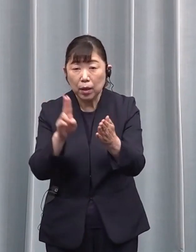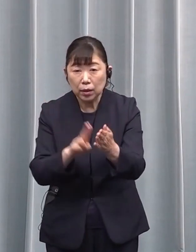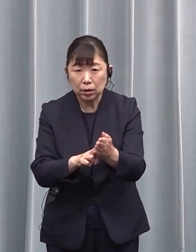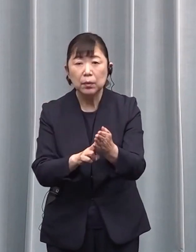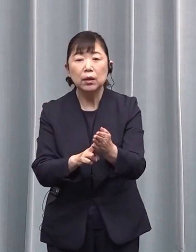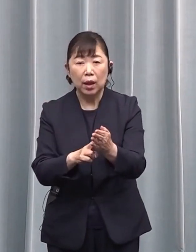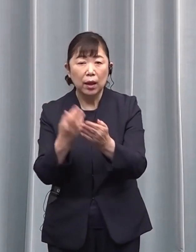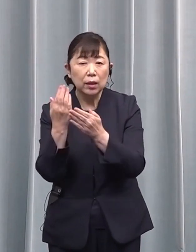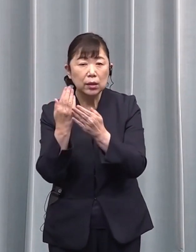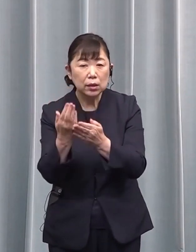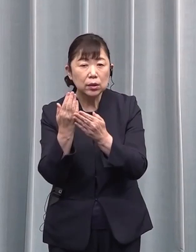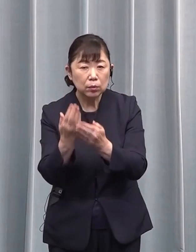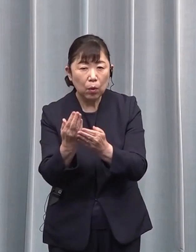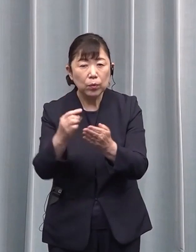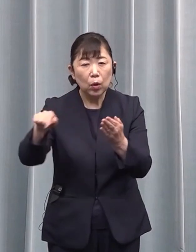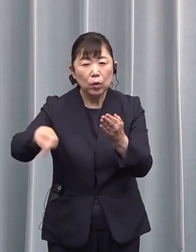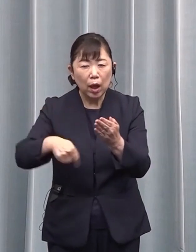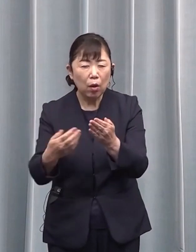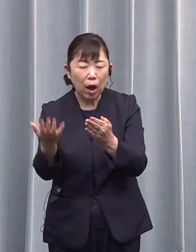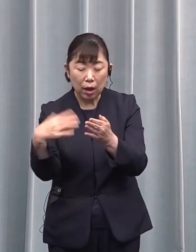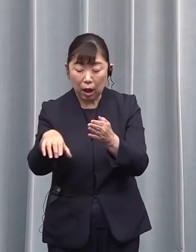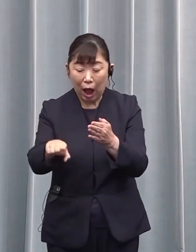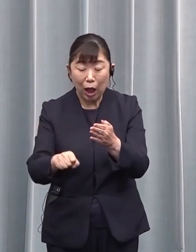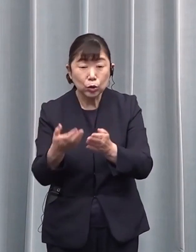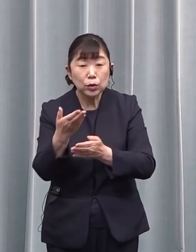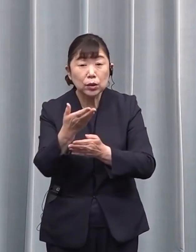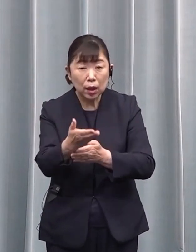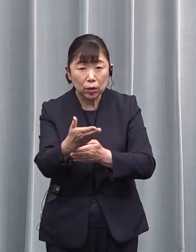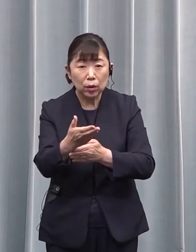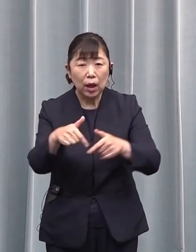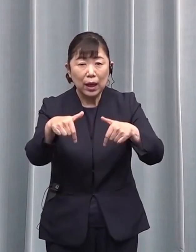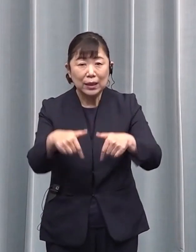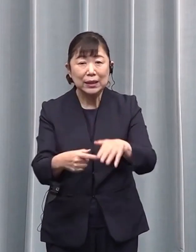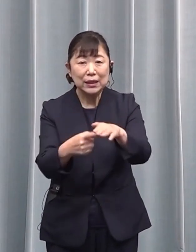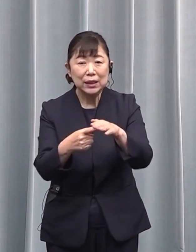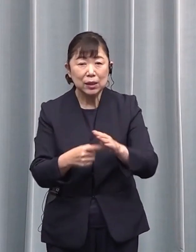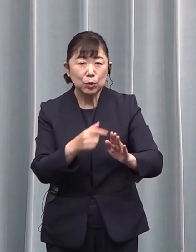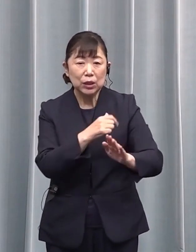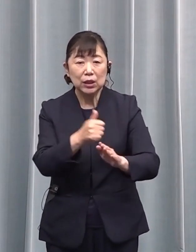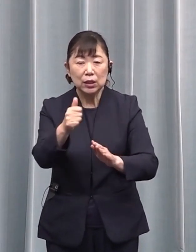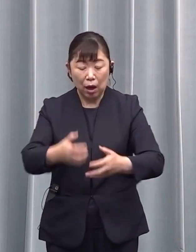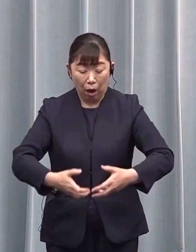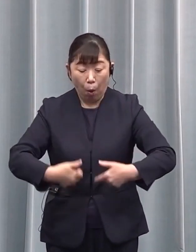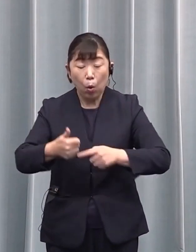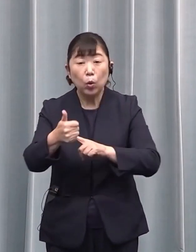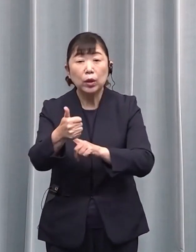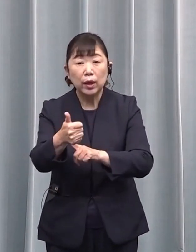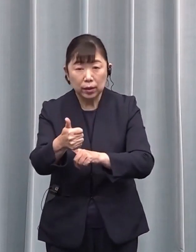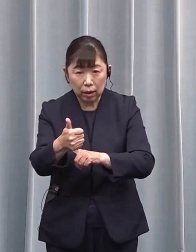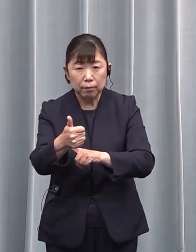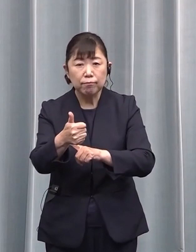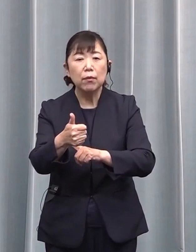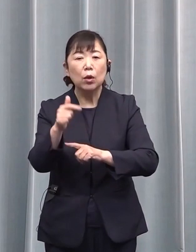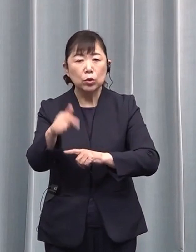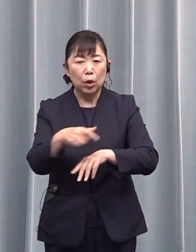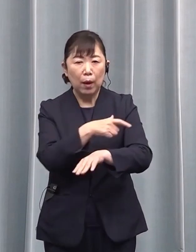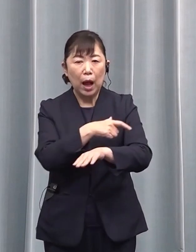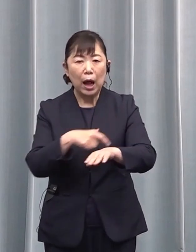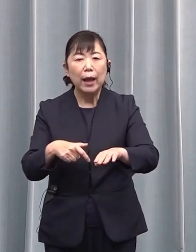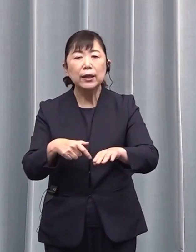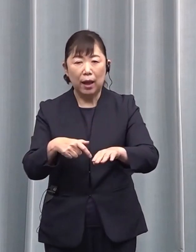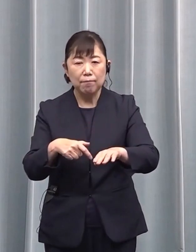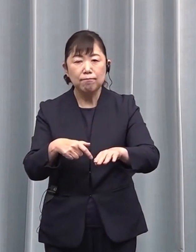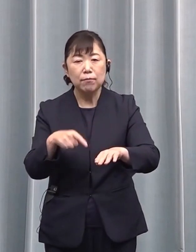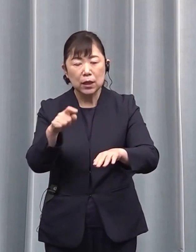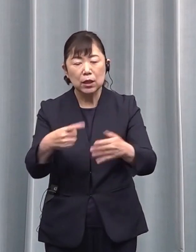ていたのかということをお聞きしたのか。で、やはりですね、この西村記者が怒っていたように、それでは会見に参加する意味がない